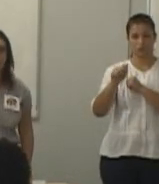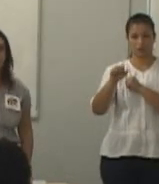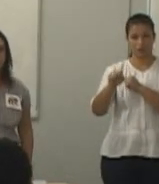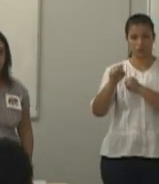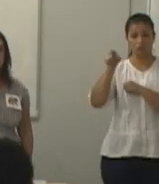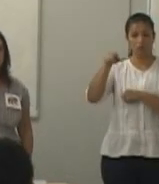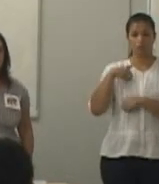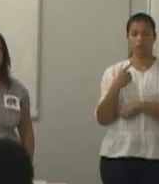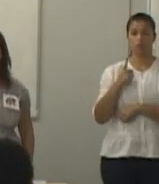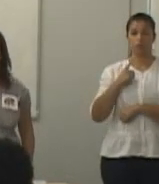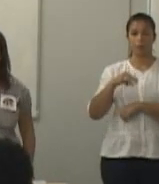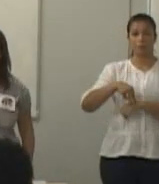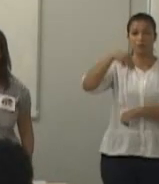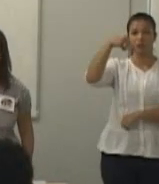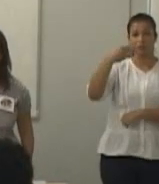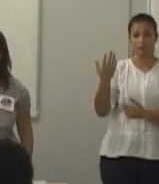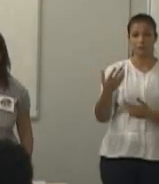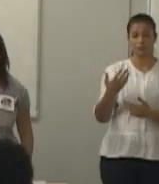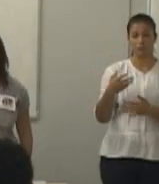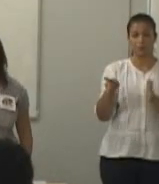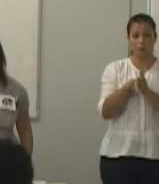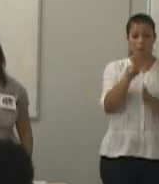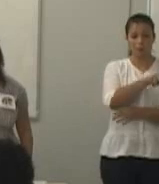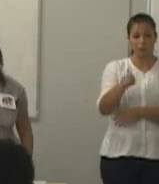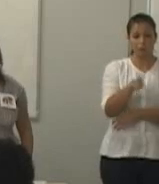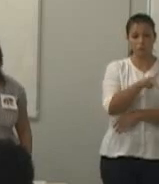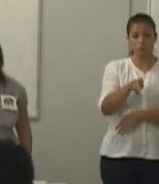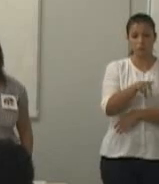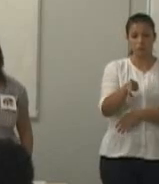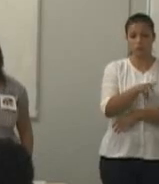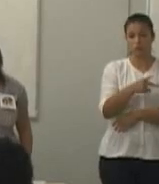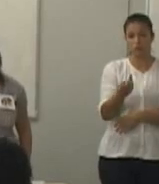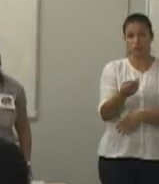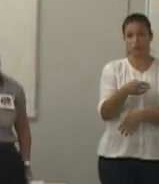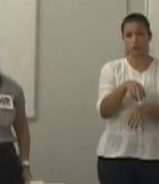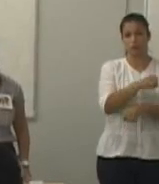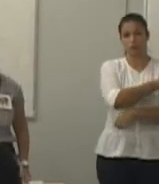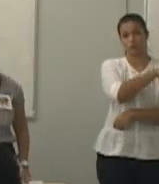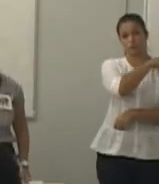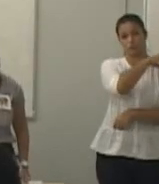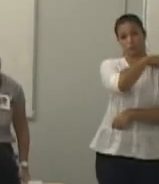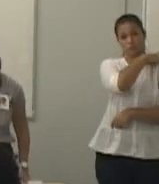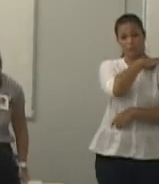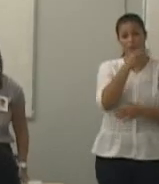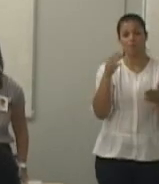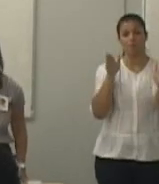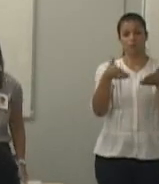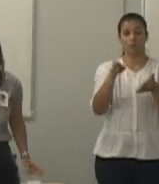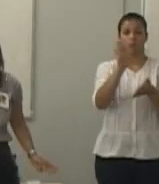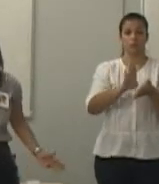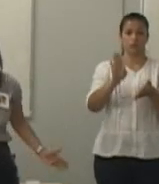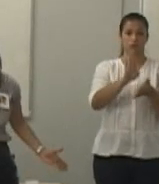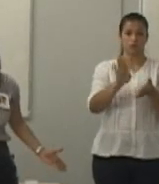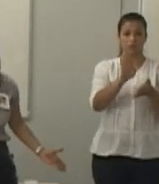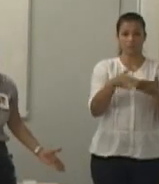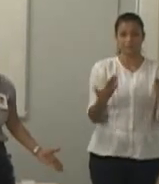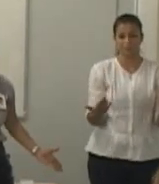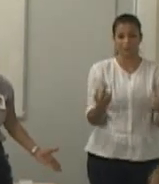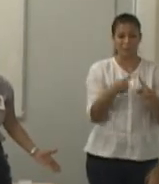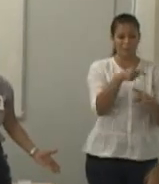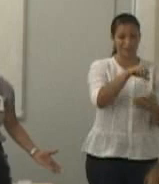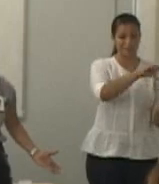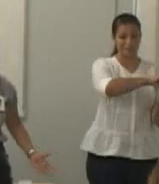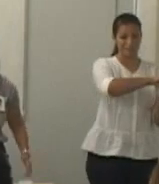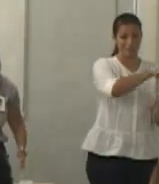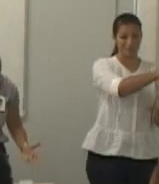profissional para professores do ensino fundamental do ensino médio na área de biologia porque o Polo de xerém